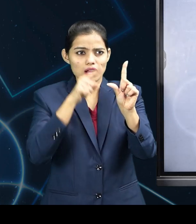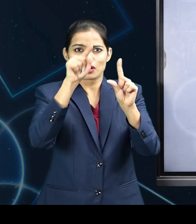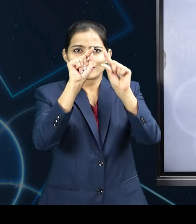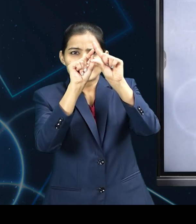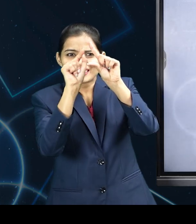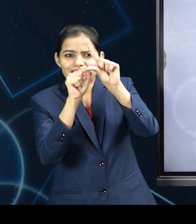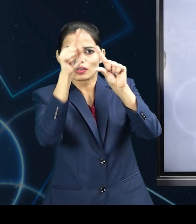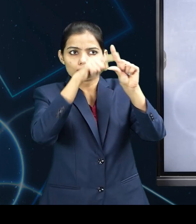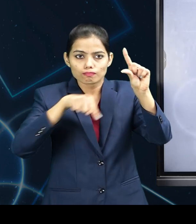निर्देशांक,